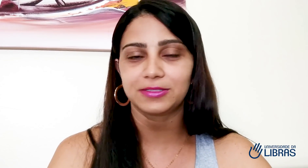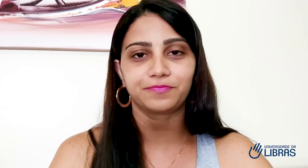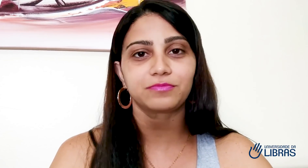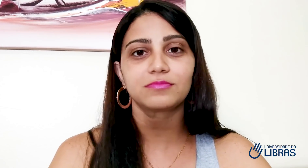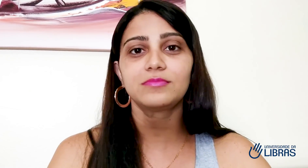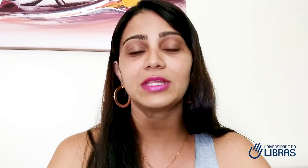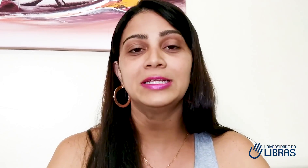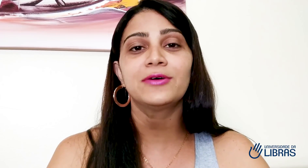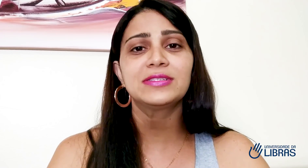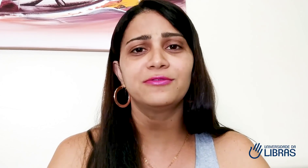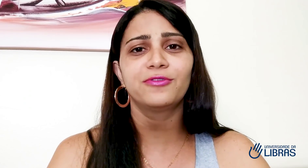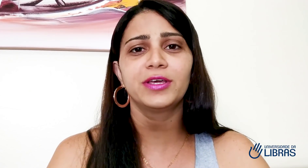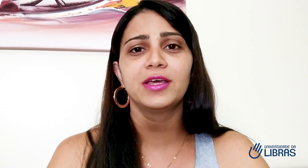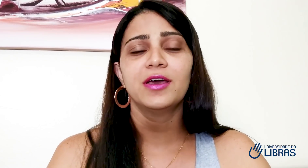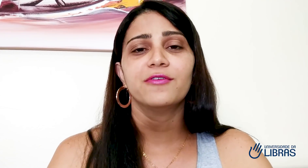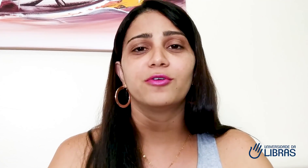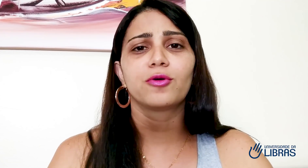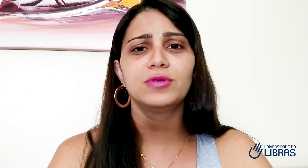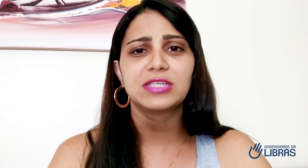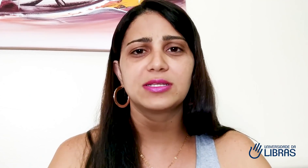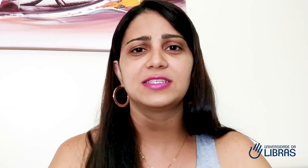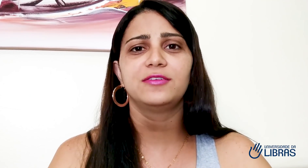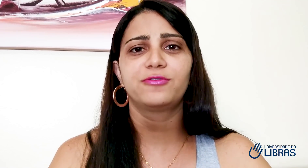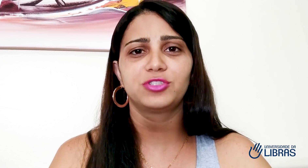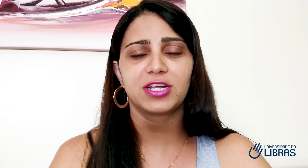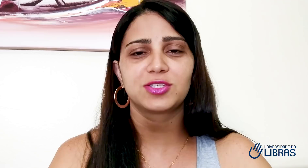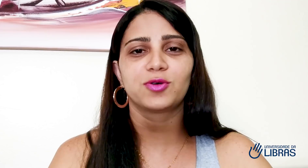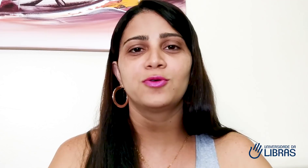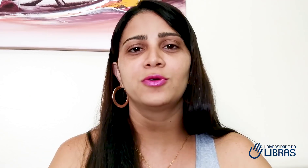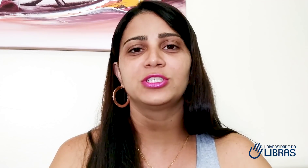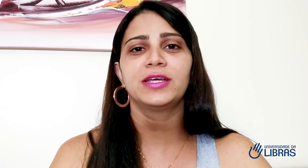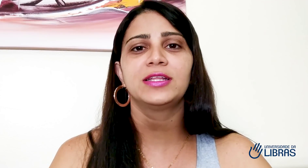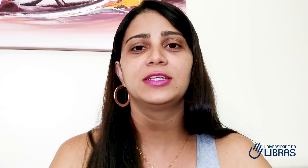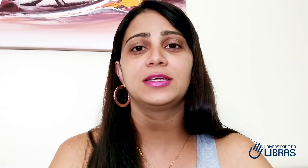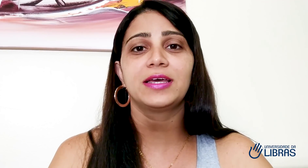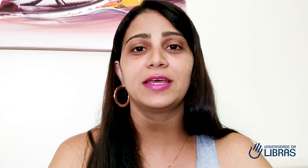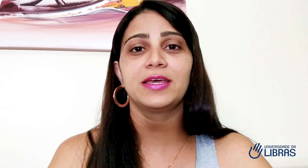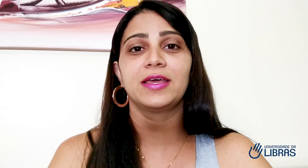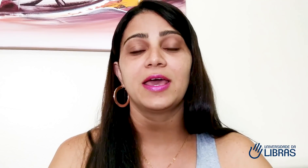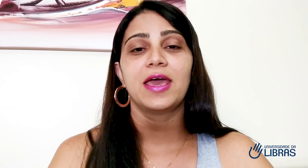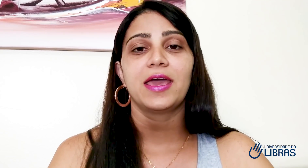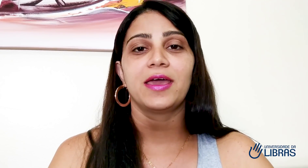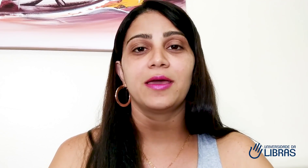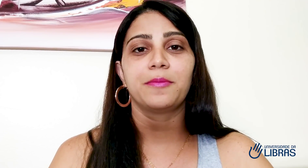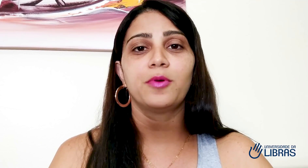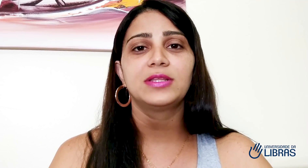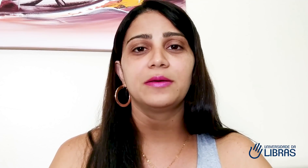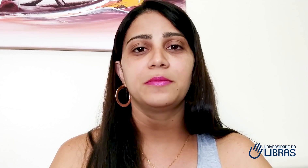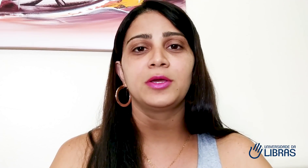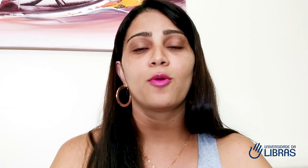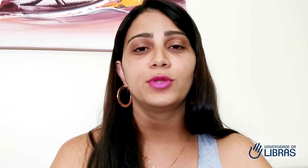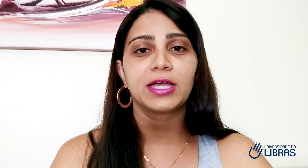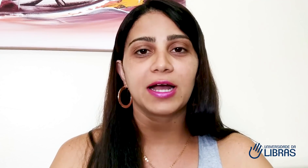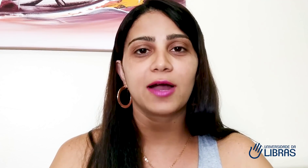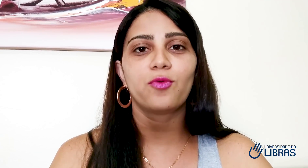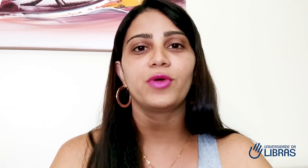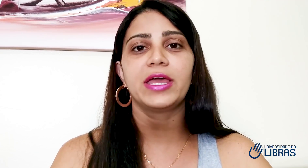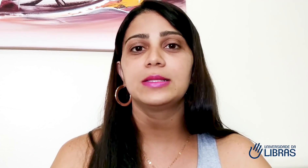nada. Então, assim, foram alguns anos assim, de frustrações, né, de querer poder me comunicar com eles